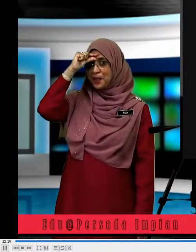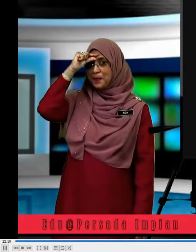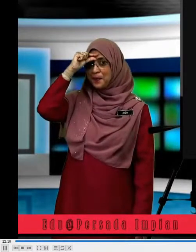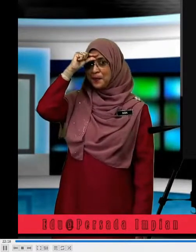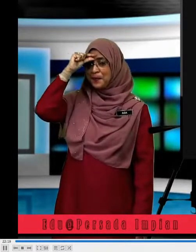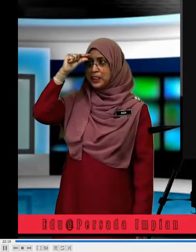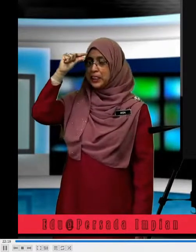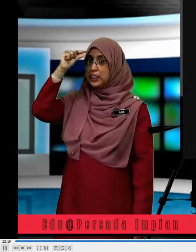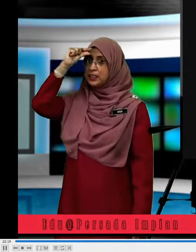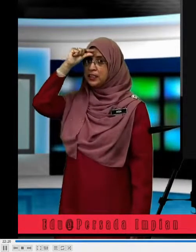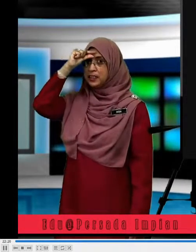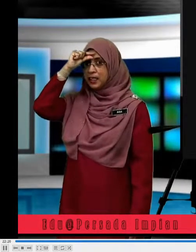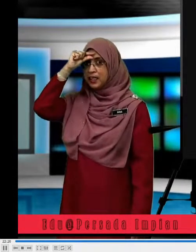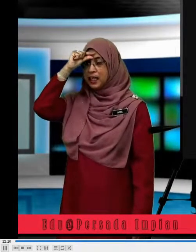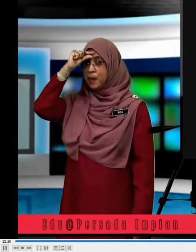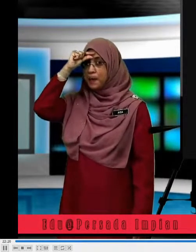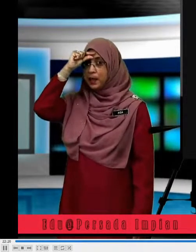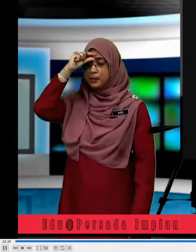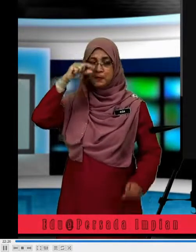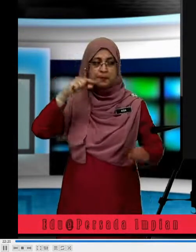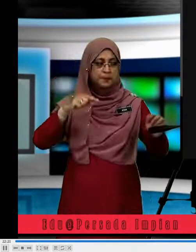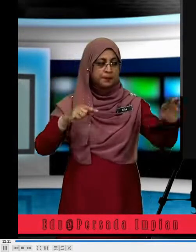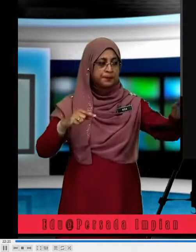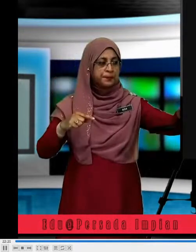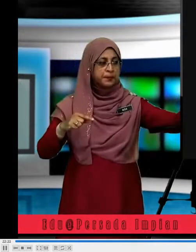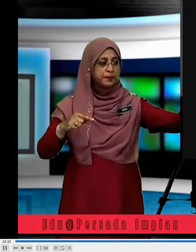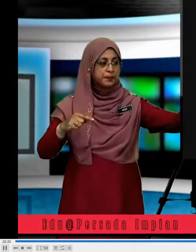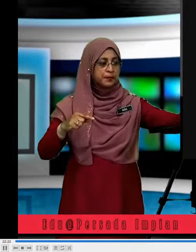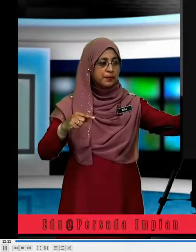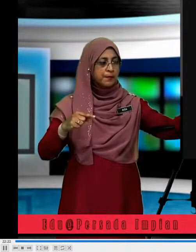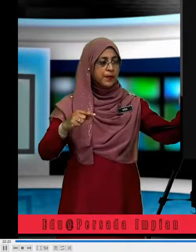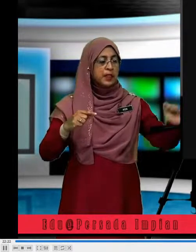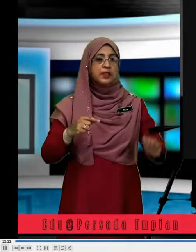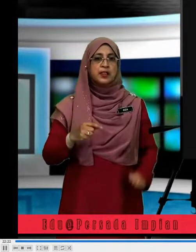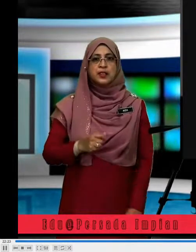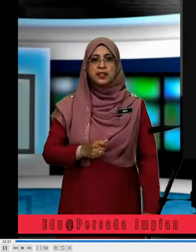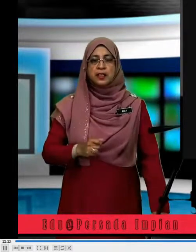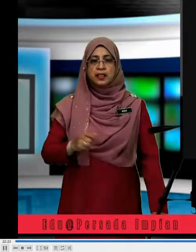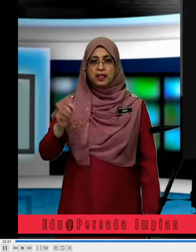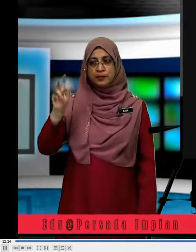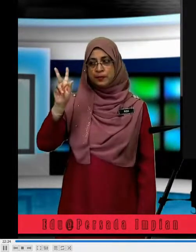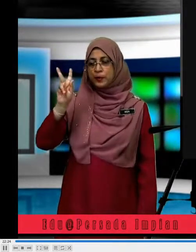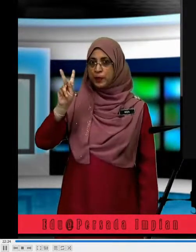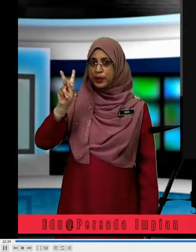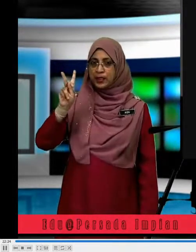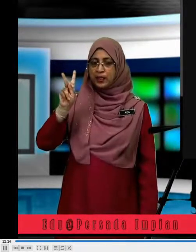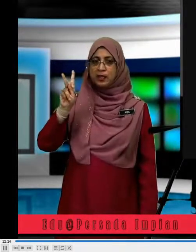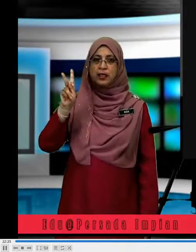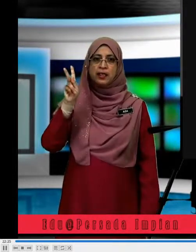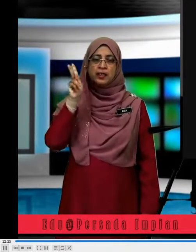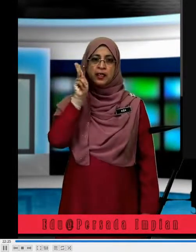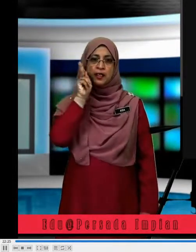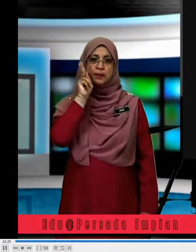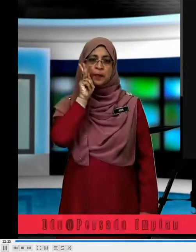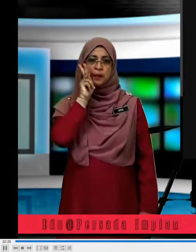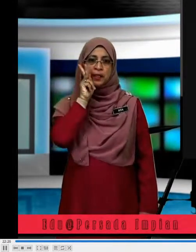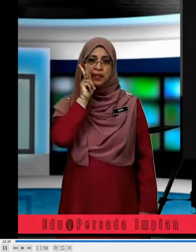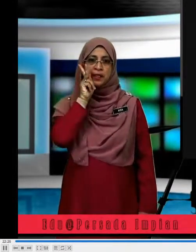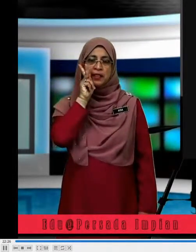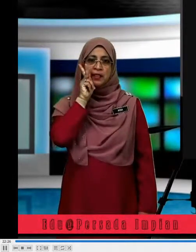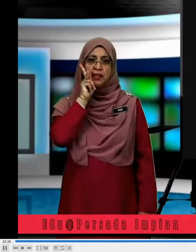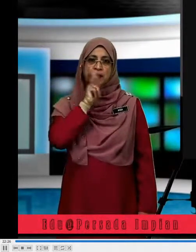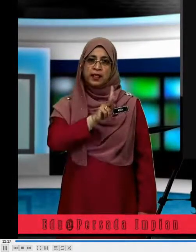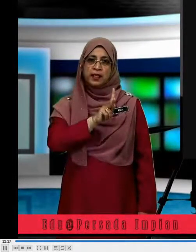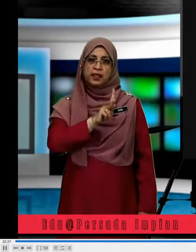sih tidak Hai abang Hai seterusnya gak Oke letak di pipi kanan